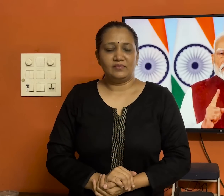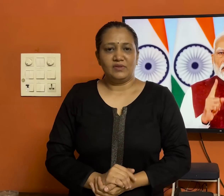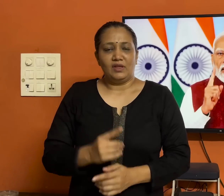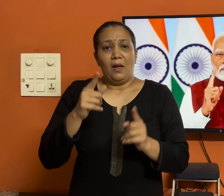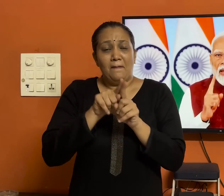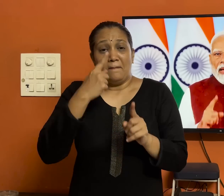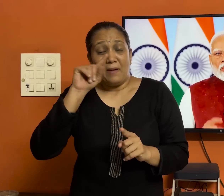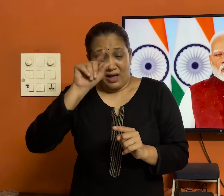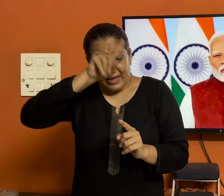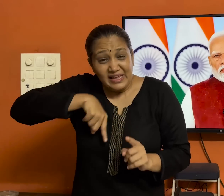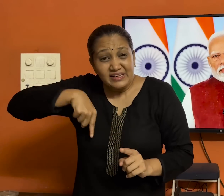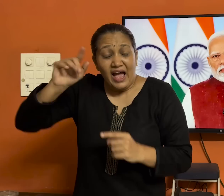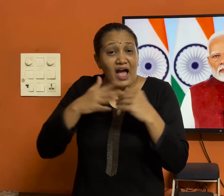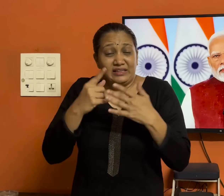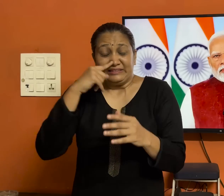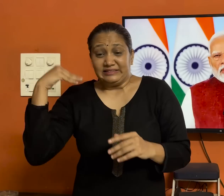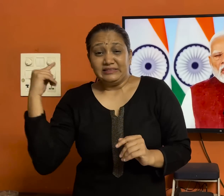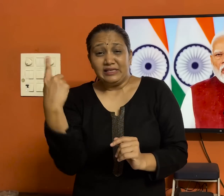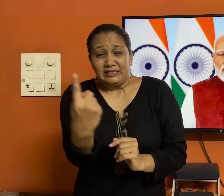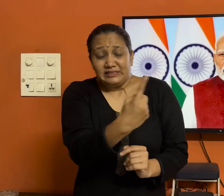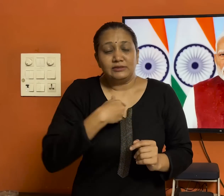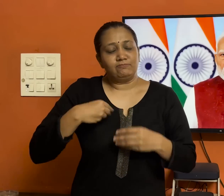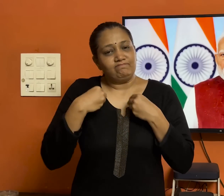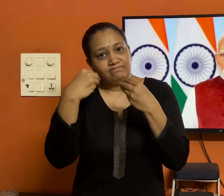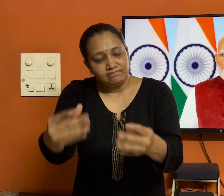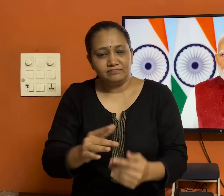देश की हर बहन को और